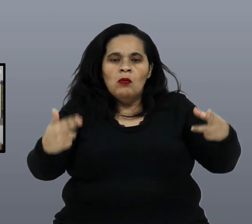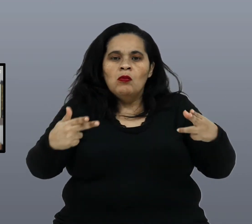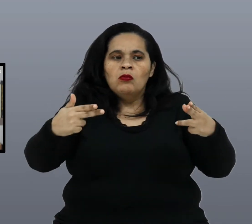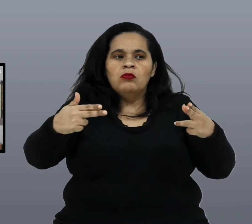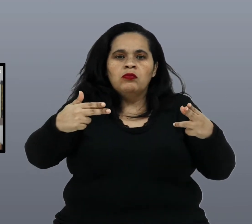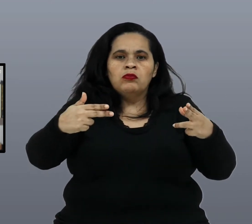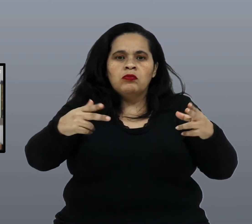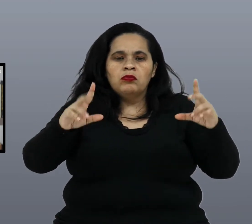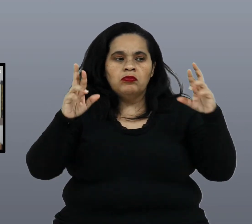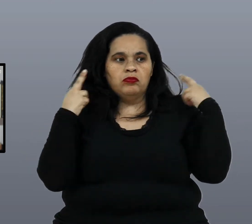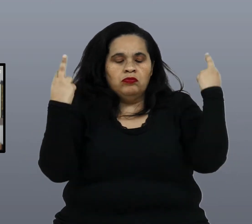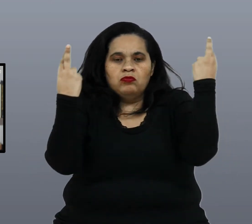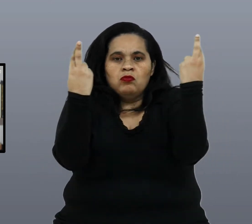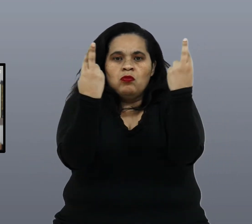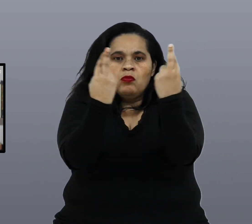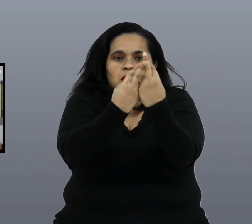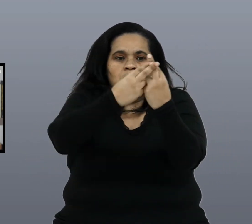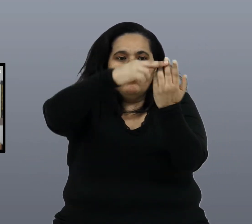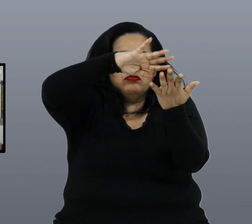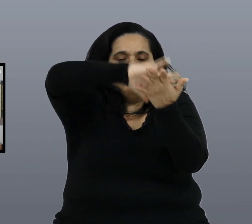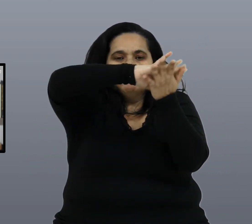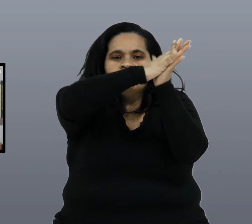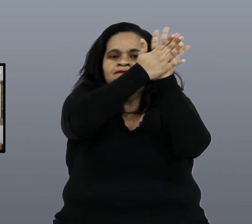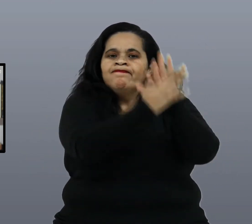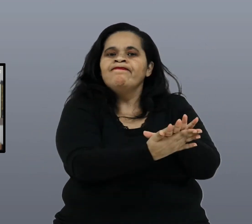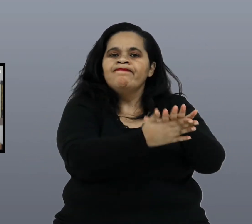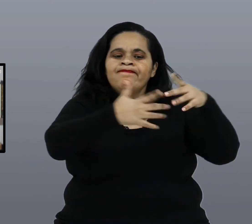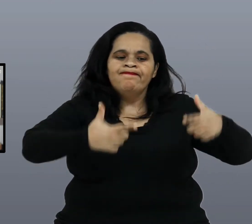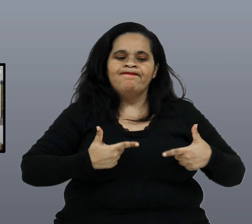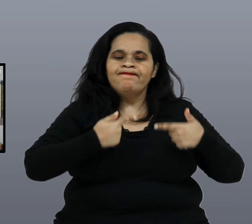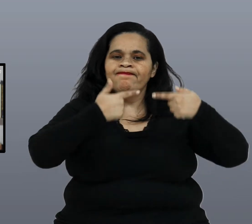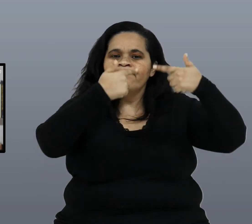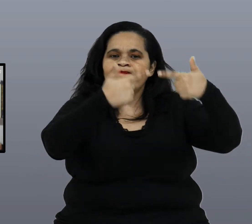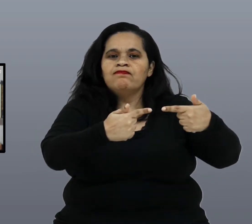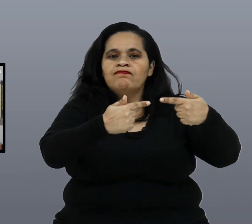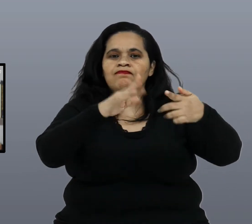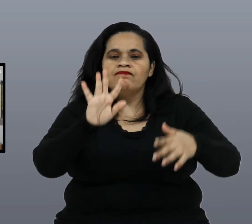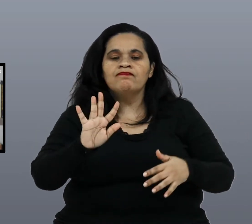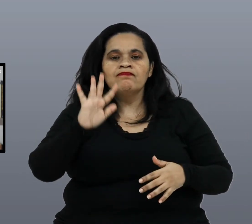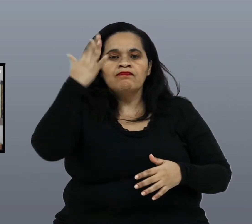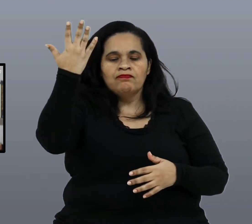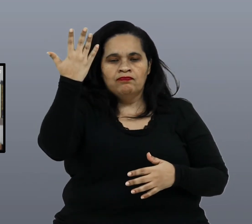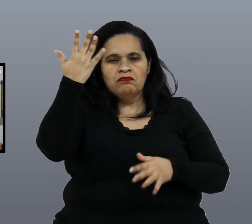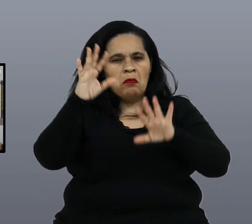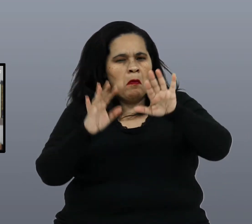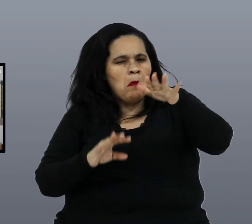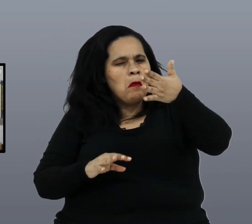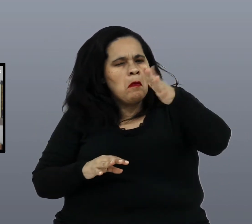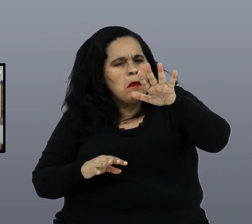Império Medo-Persa numa de suas batalhas, conquista. Isso aconteceu no ano